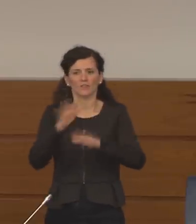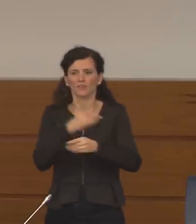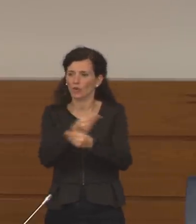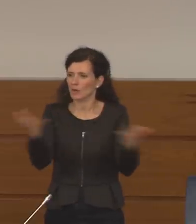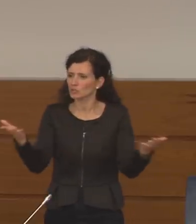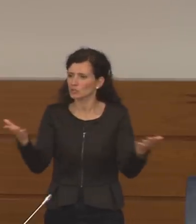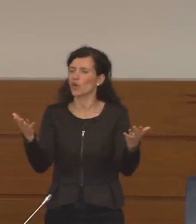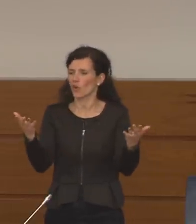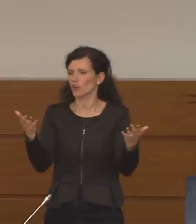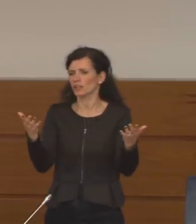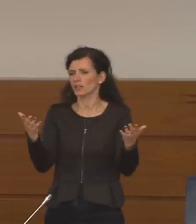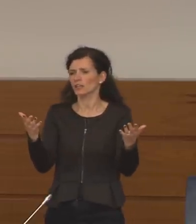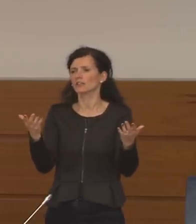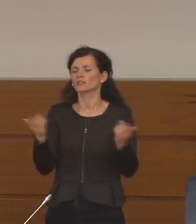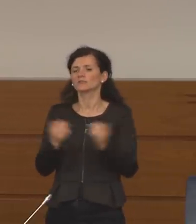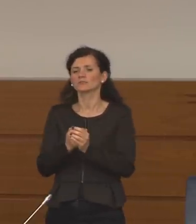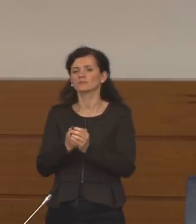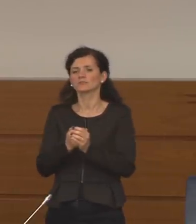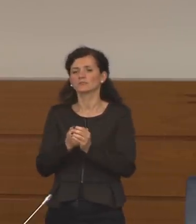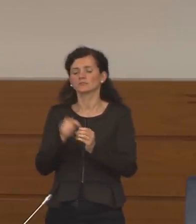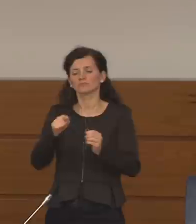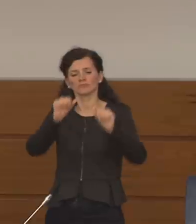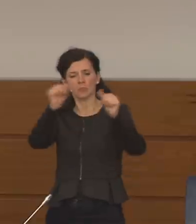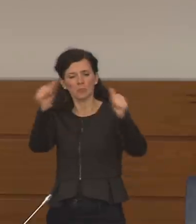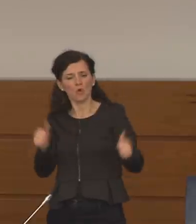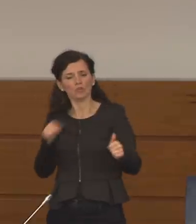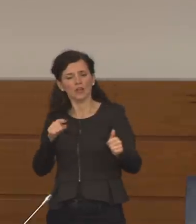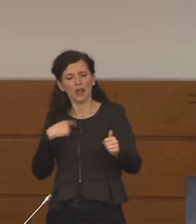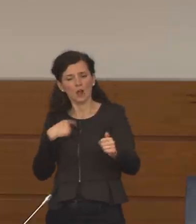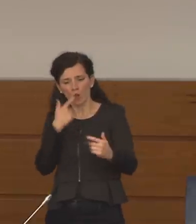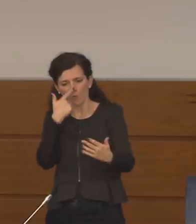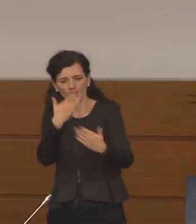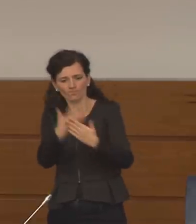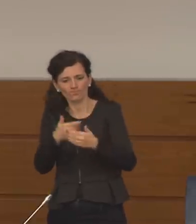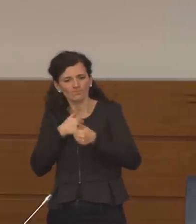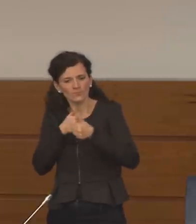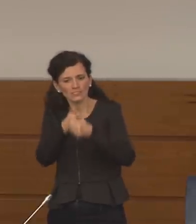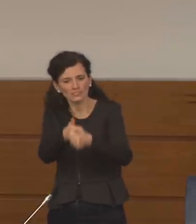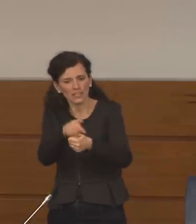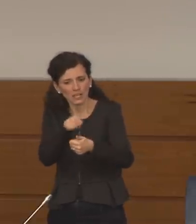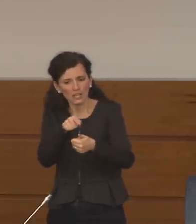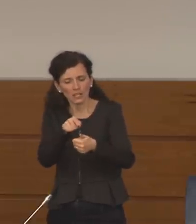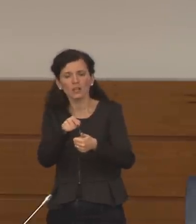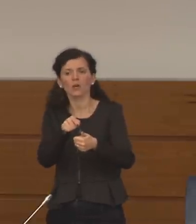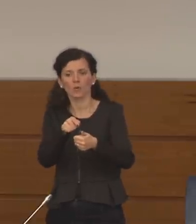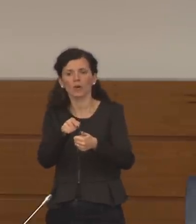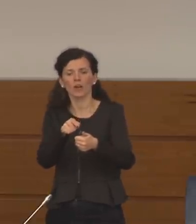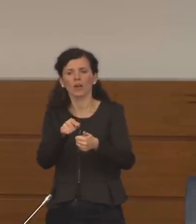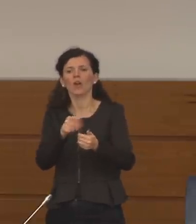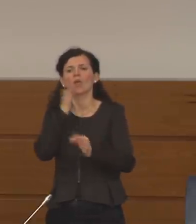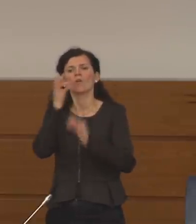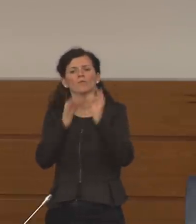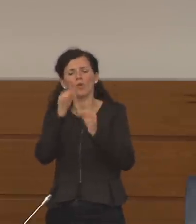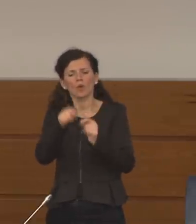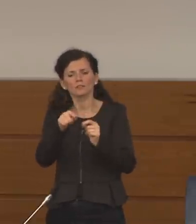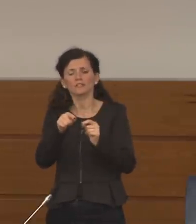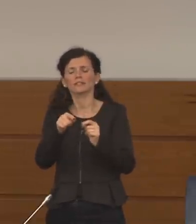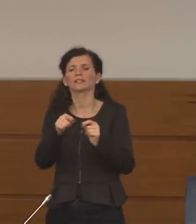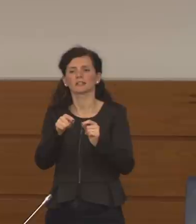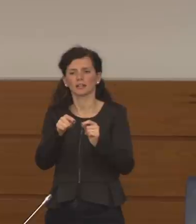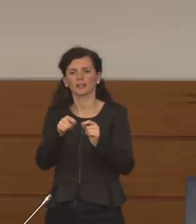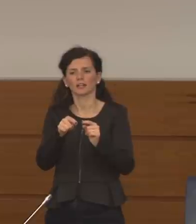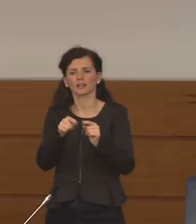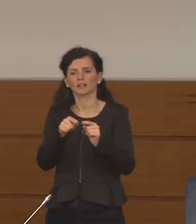fatte di informazione tutti i modelli hanno delle assunzioni assunzioni vuol dire presuppongono che la storia